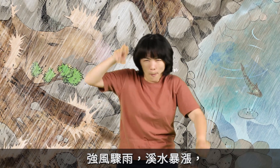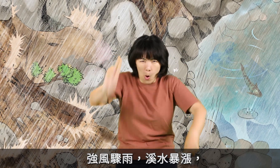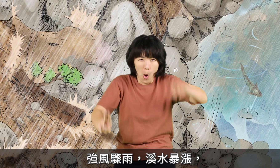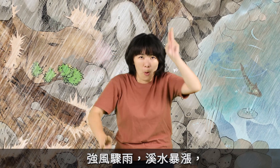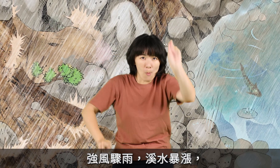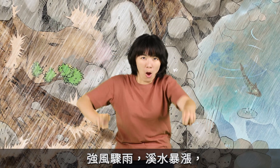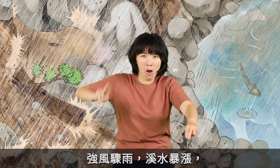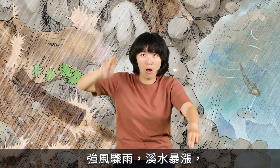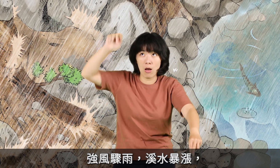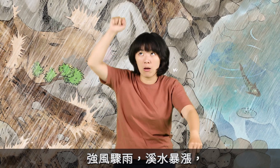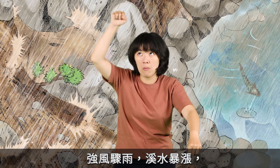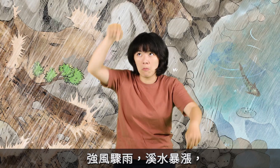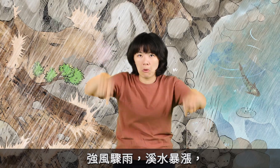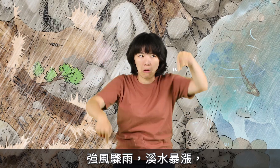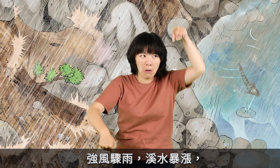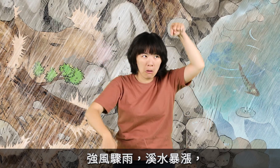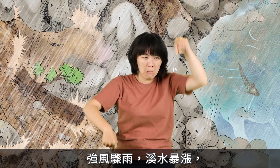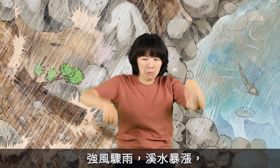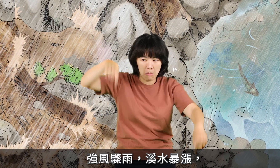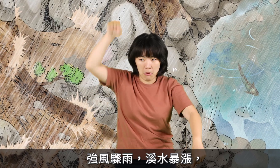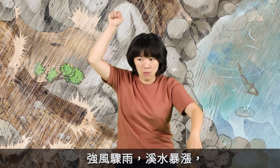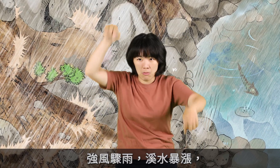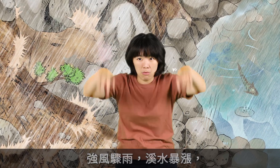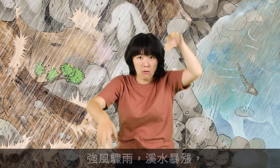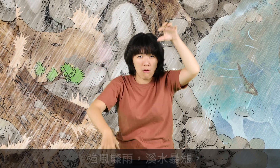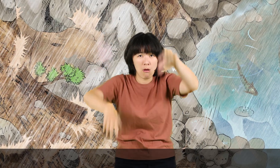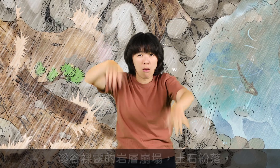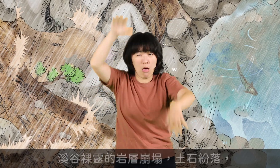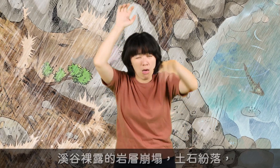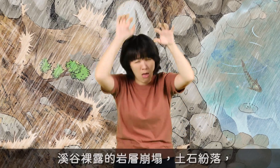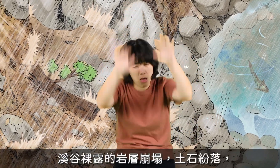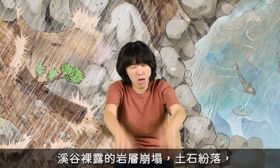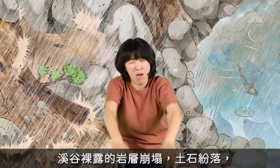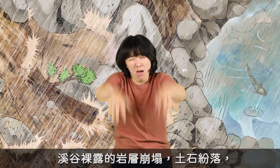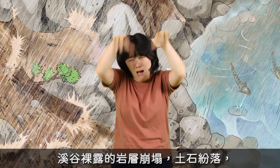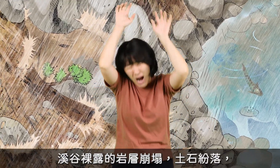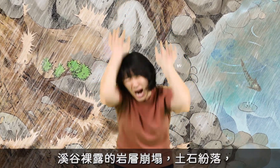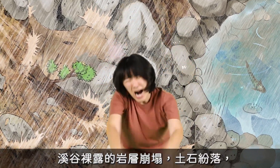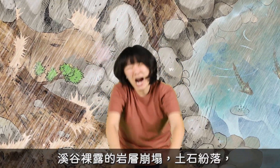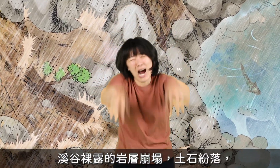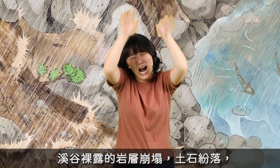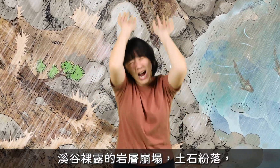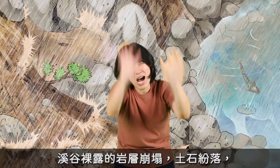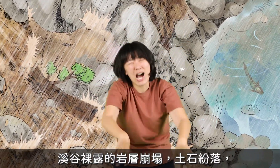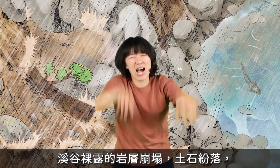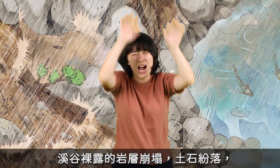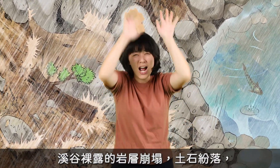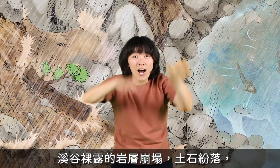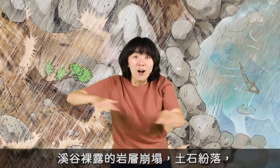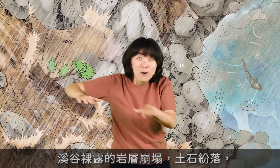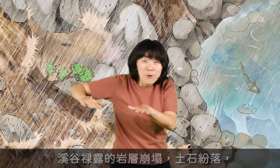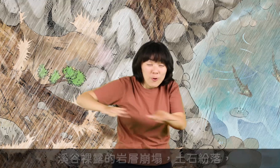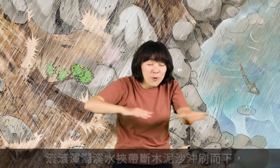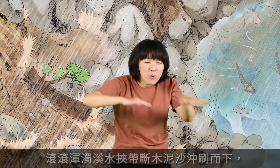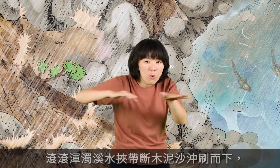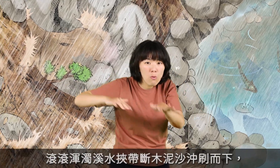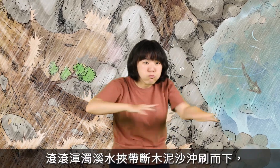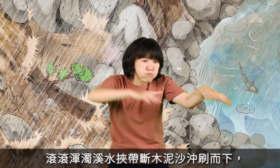雨，溪水暴涨，溪谷裸露的岩层崩塌，土